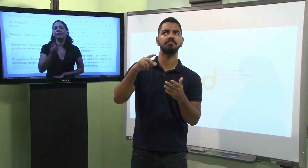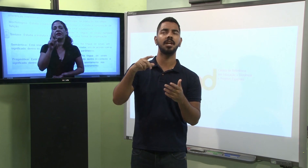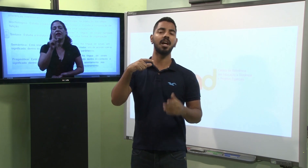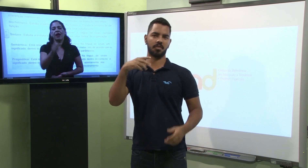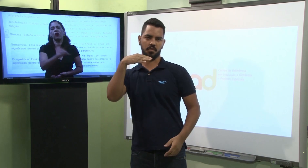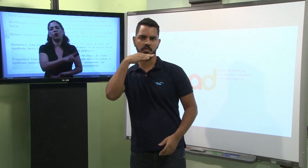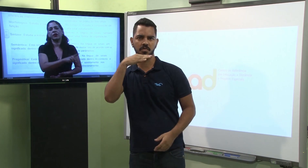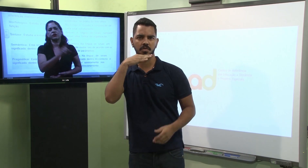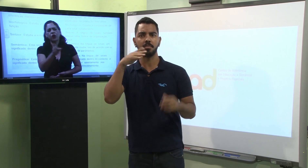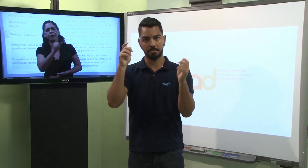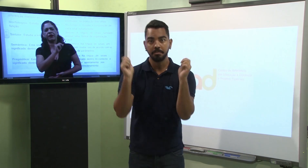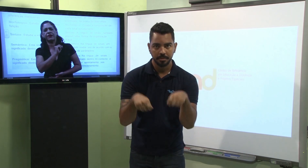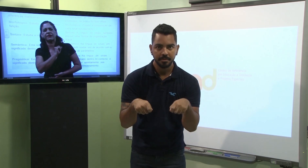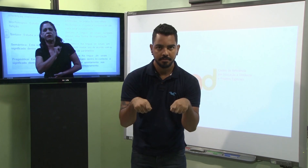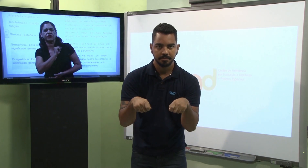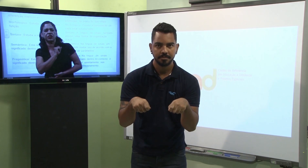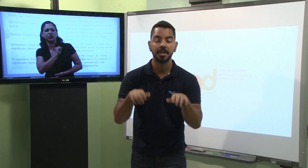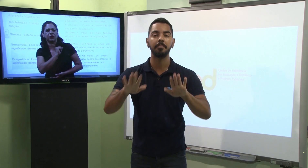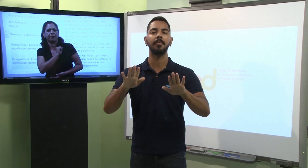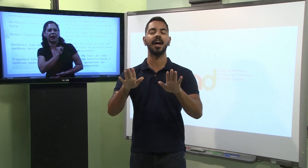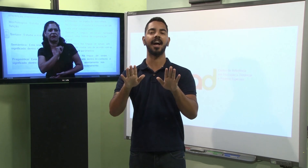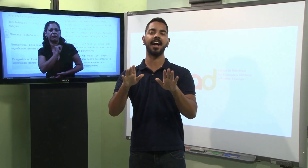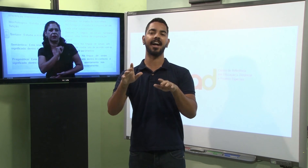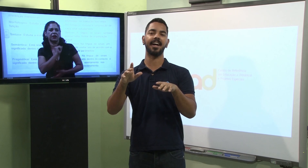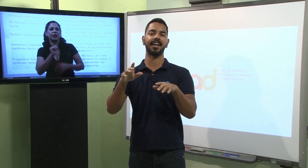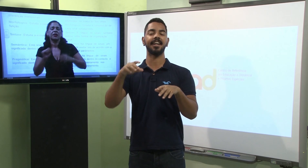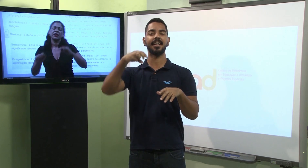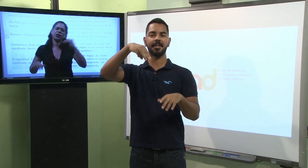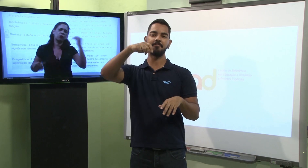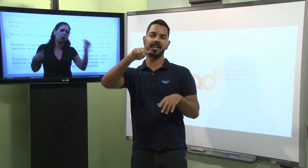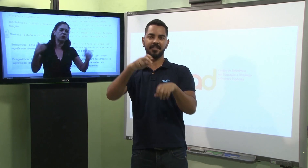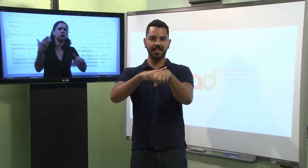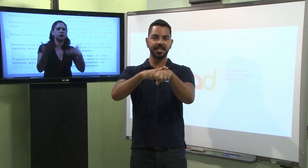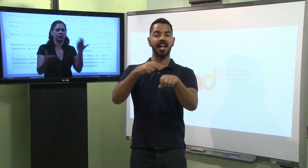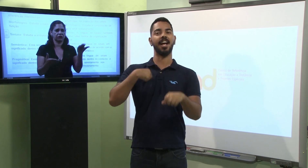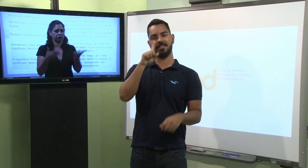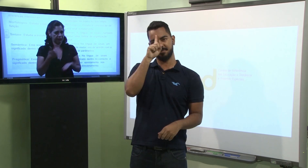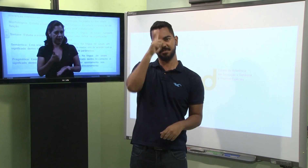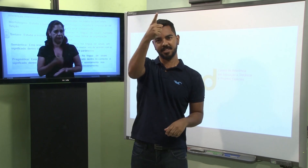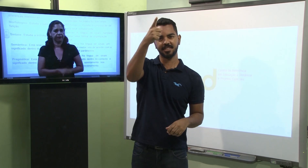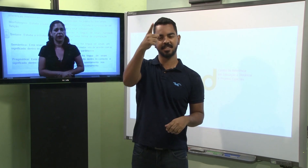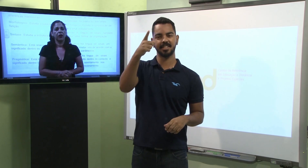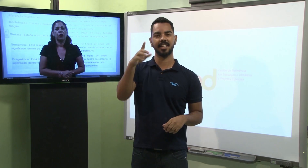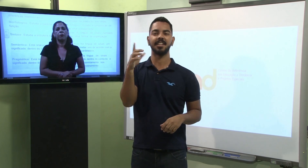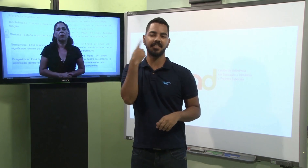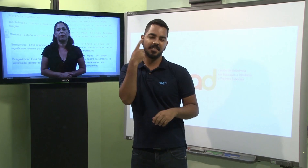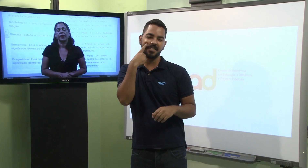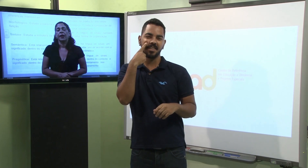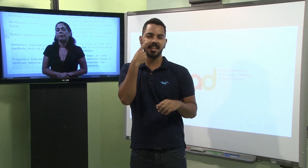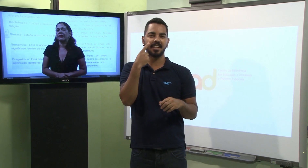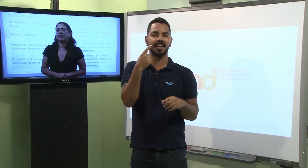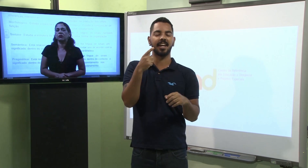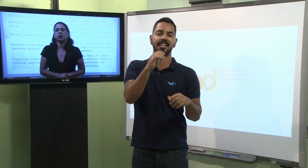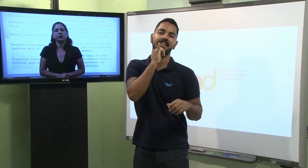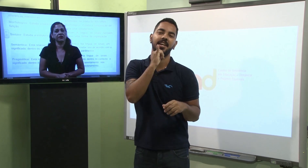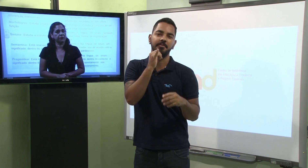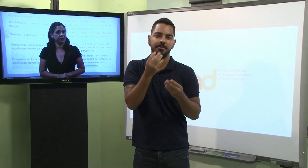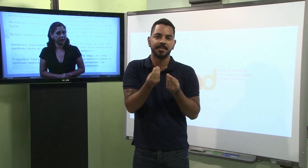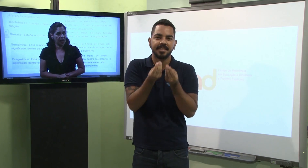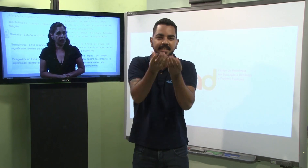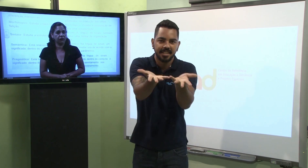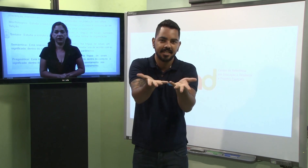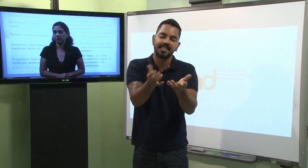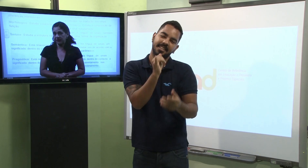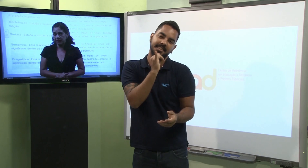frase eu inventei agora, só para fazer um sentido da palavra manga em um outro contexto, tá? Bom, mas dentro do